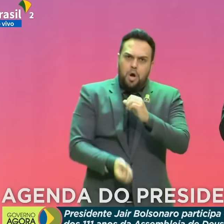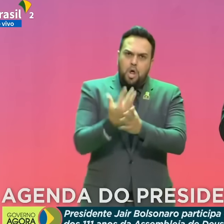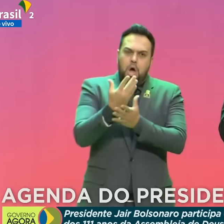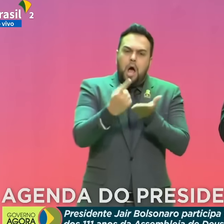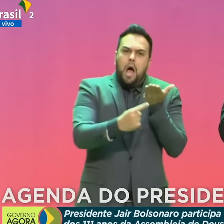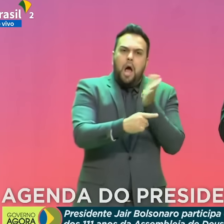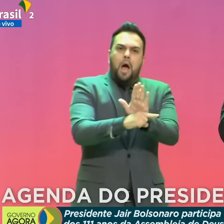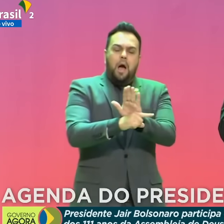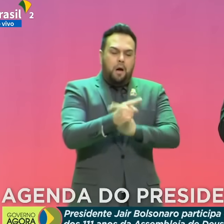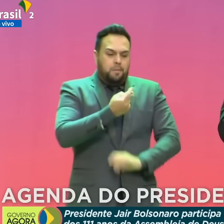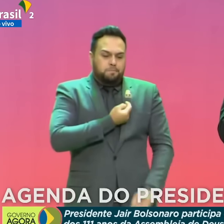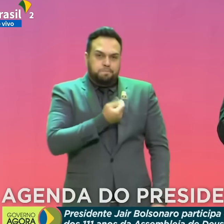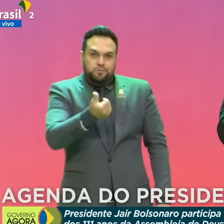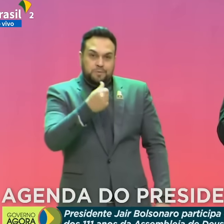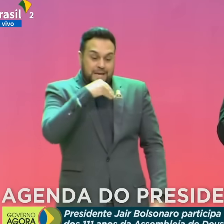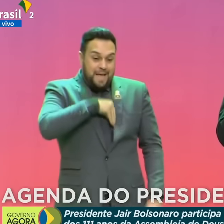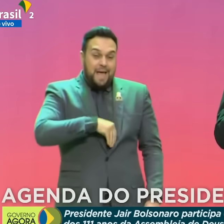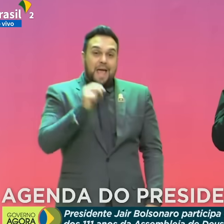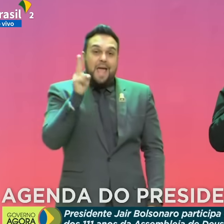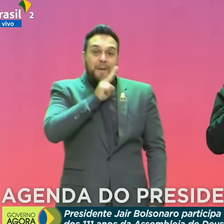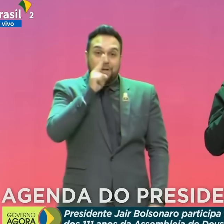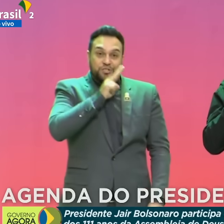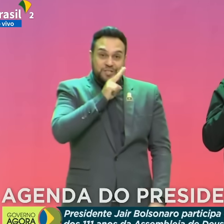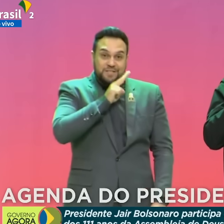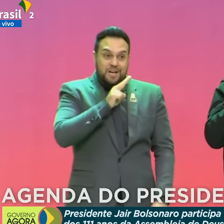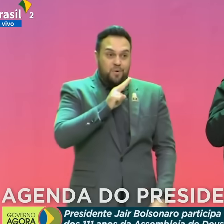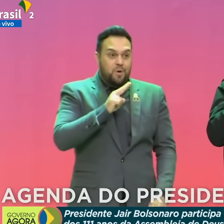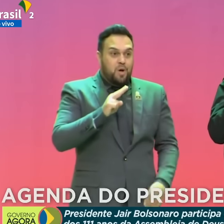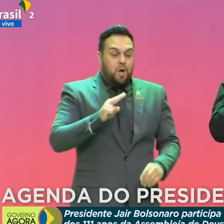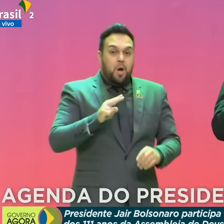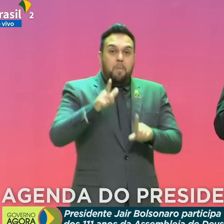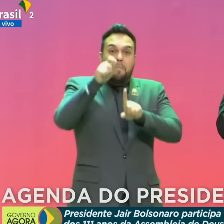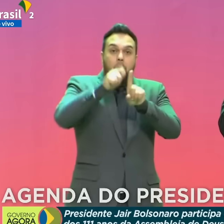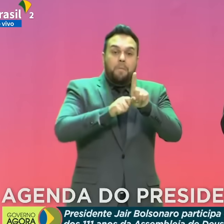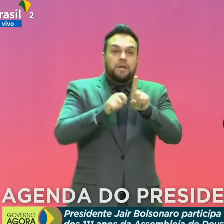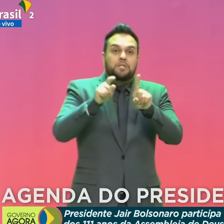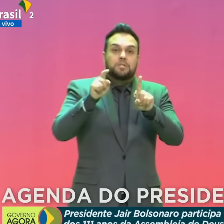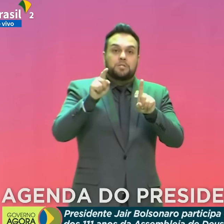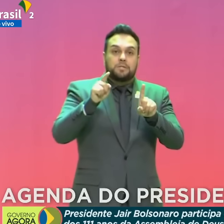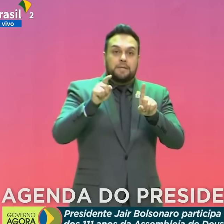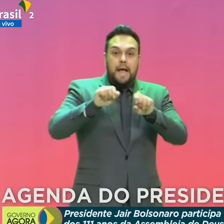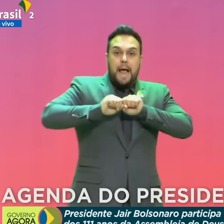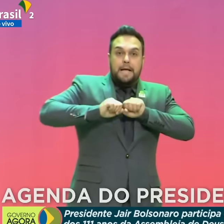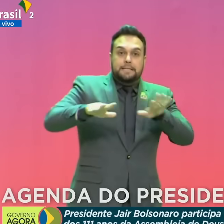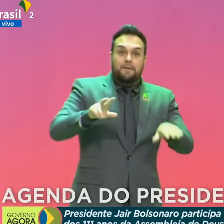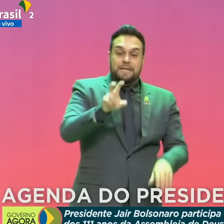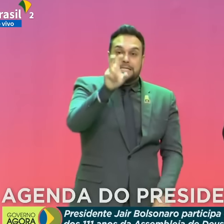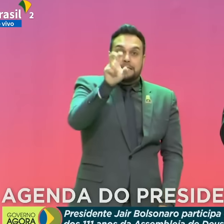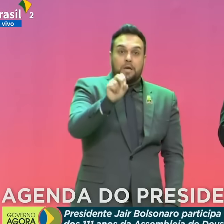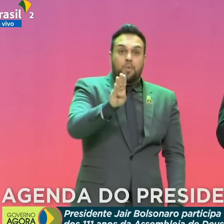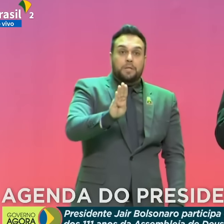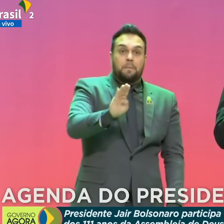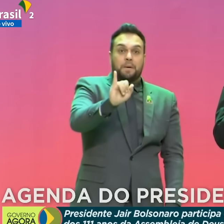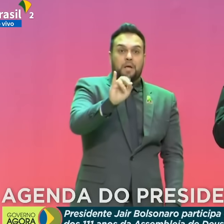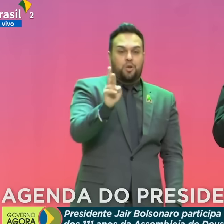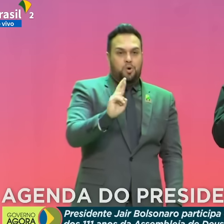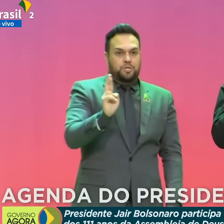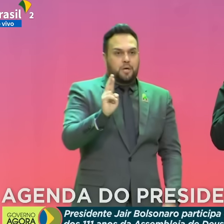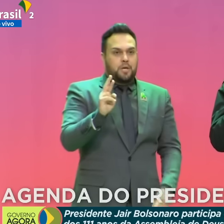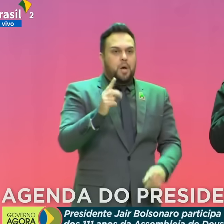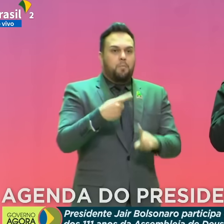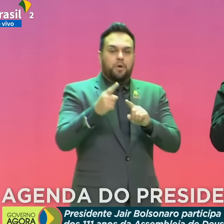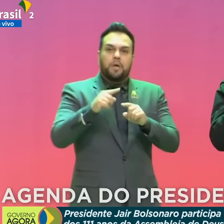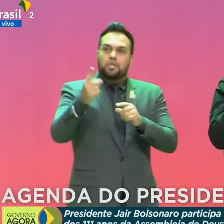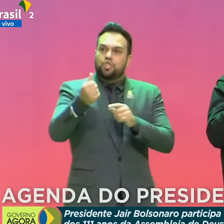mês, nós gastávamos, dinheiro de vocês, 50 bilhões de reais.